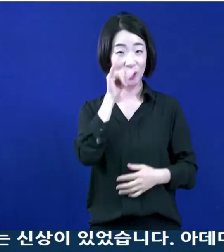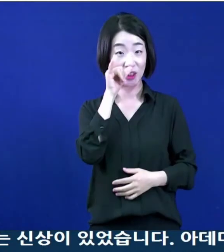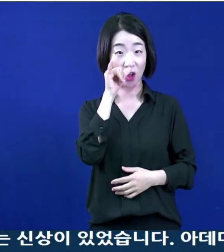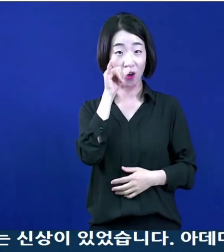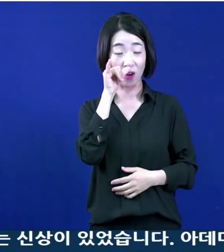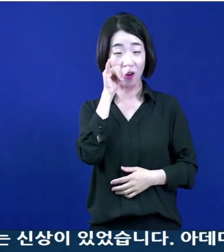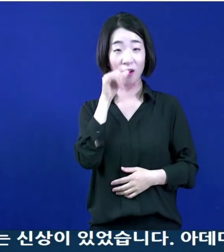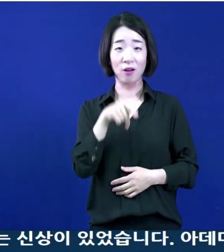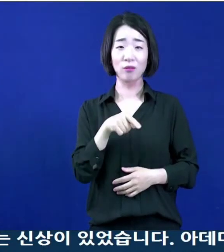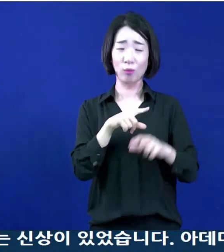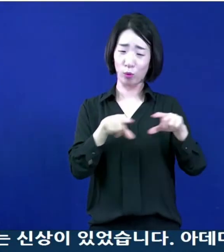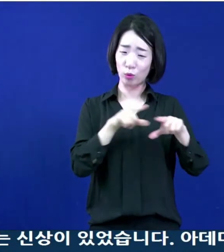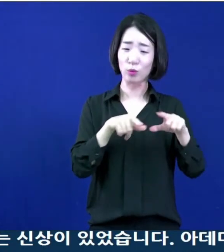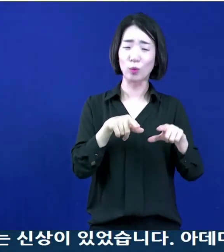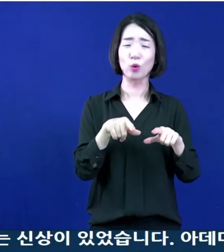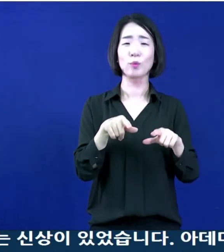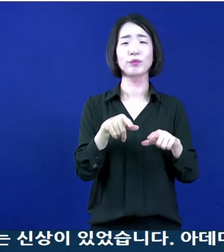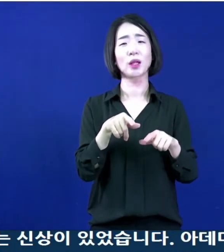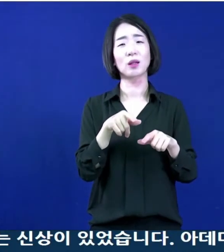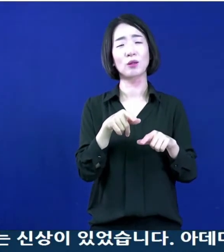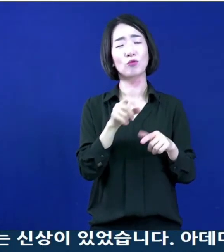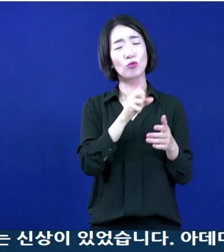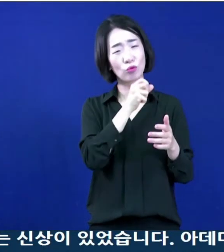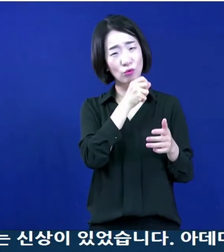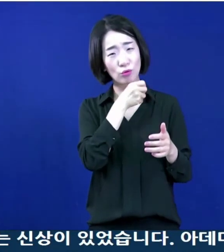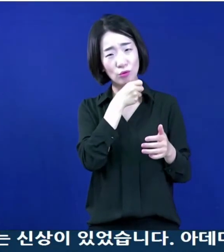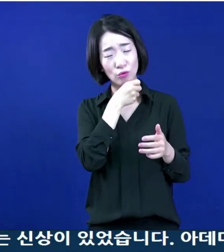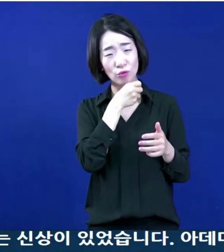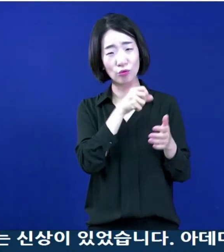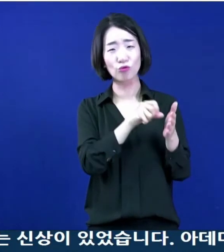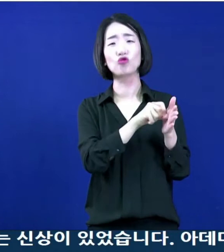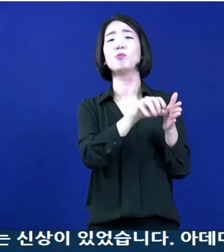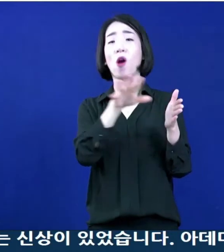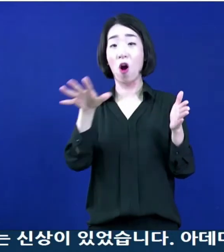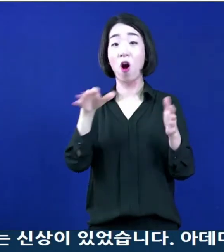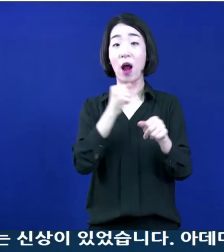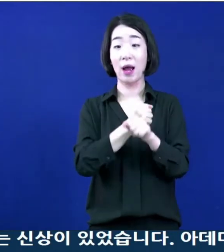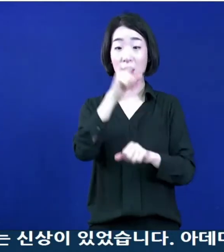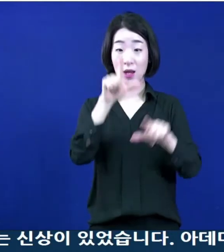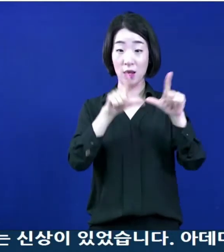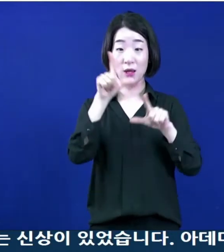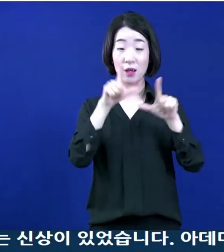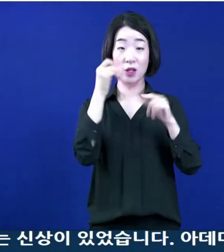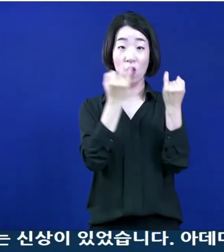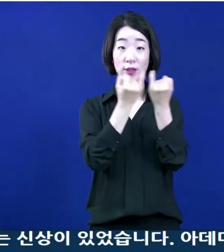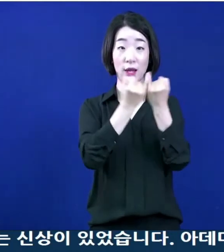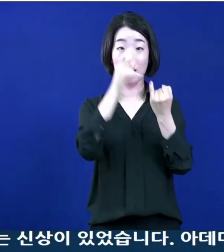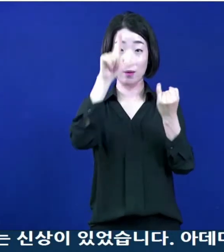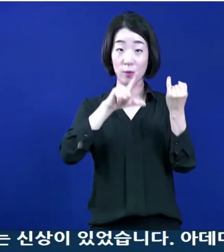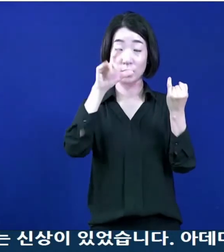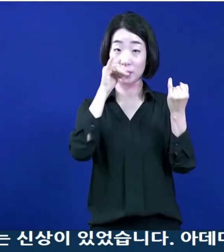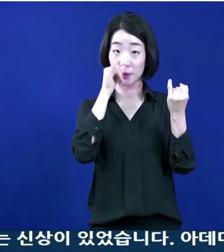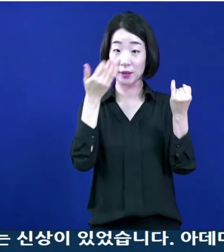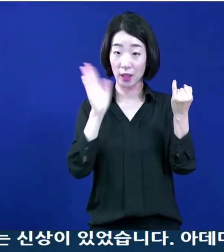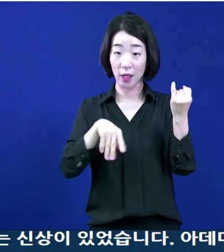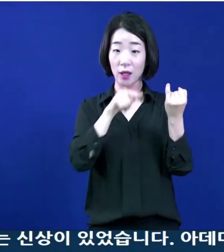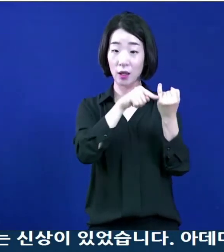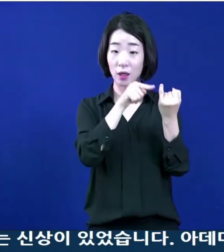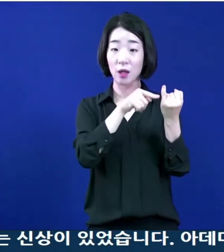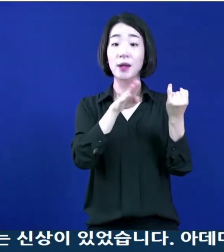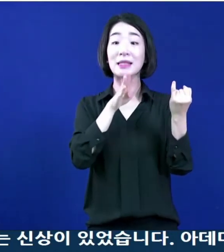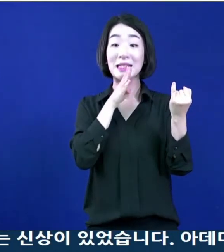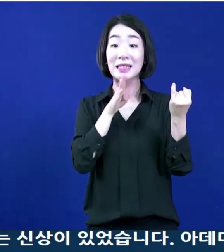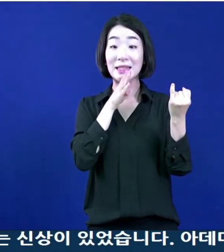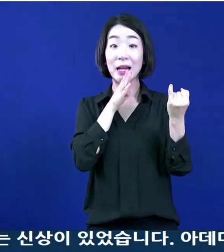저거는 뭐 보통 굉장히 유명해서 많이들 보시는 겁니다. 뭐 진짜로 보신 분들은 또 계시겠지만, 저거 진짜로